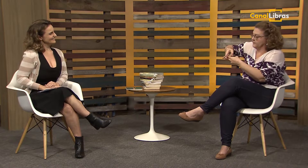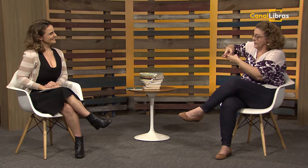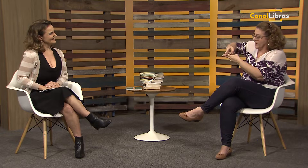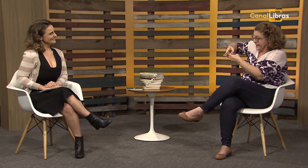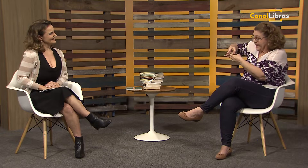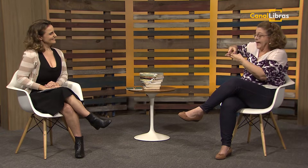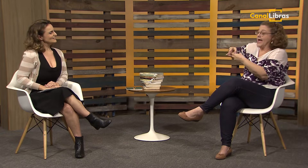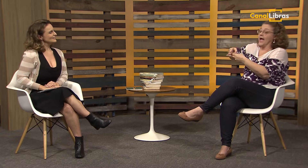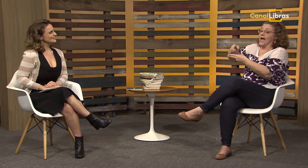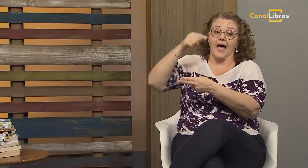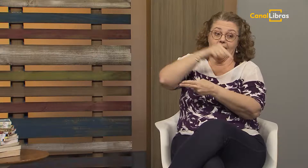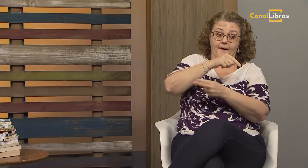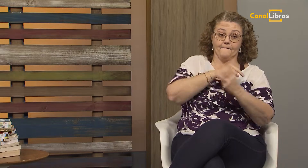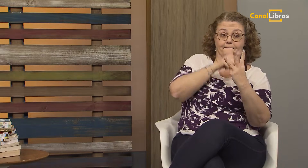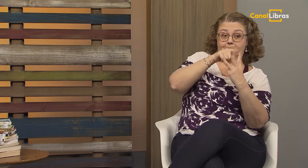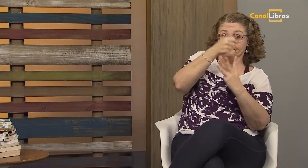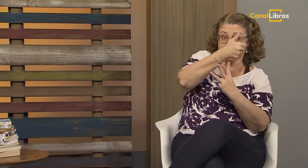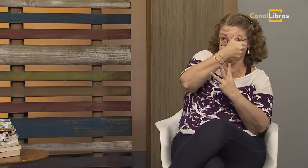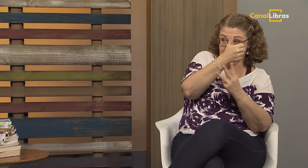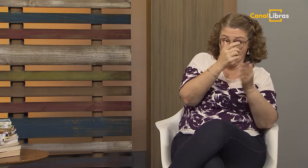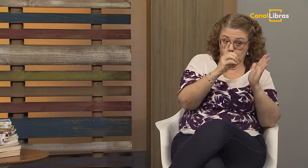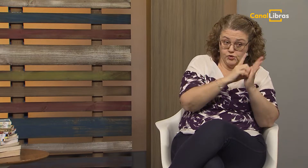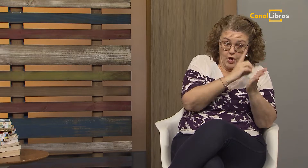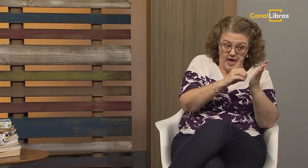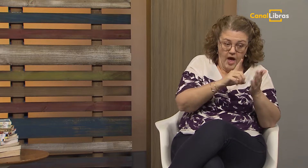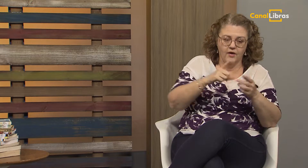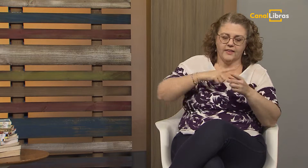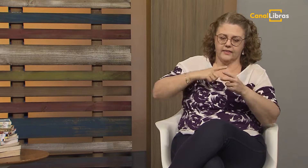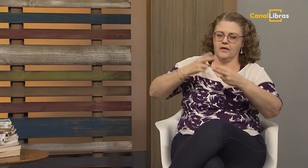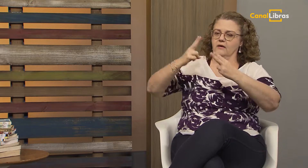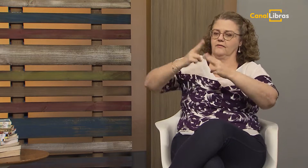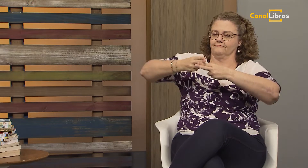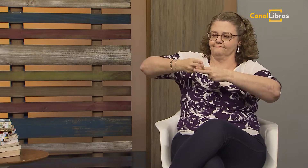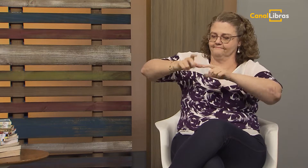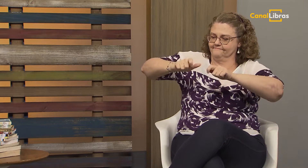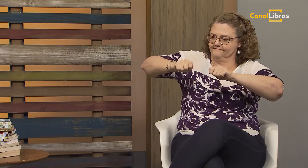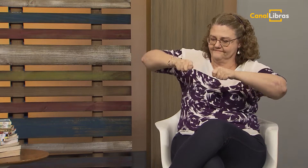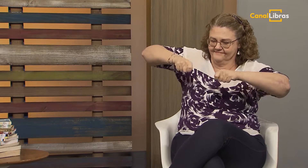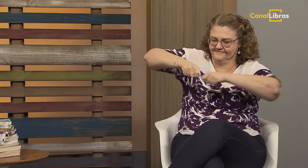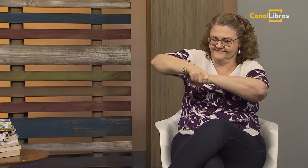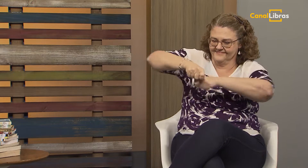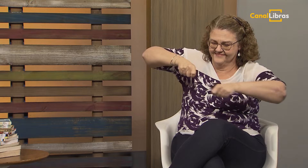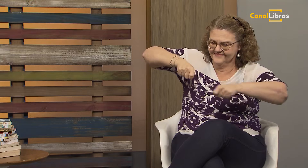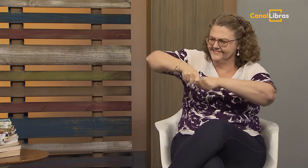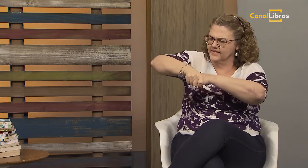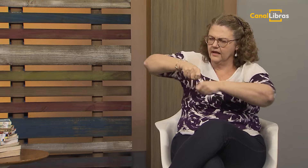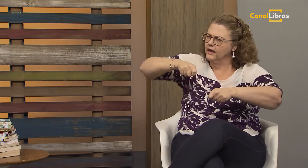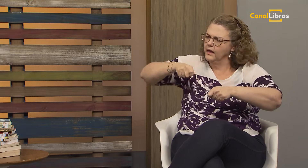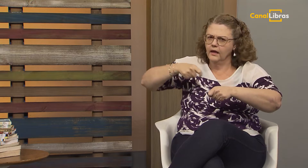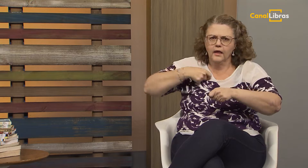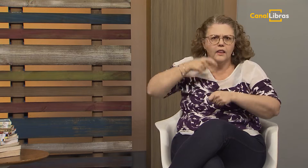sinal de faca. No primeiro dicionário era esse sinal. E aí eu fiquei instigada, por que o sinal era